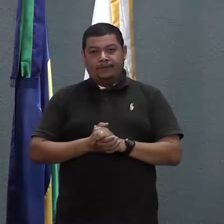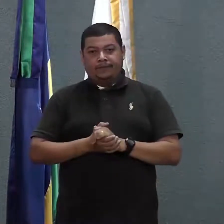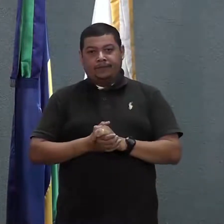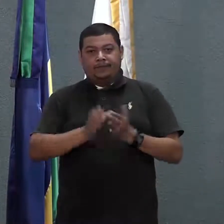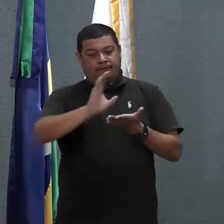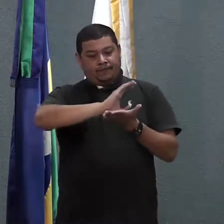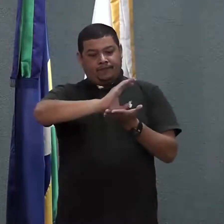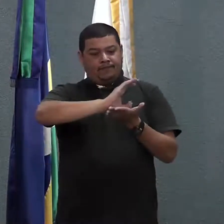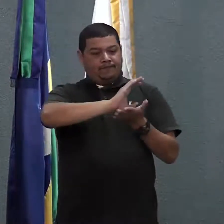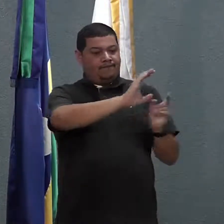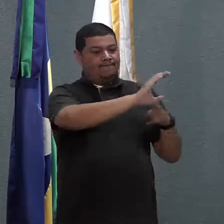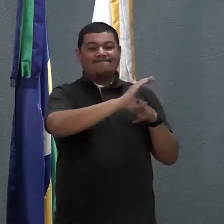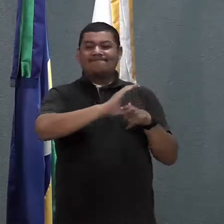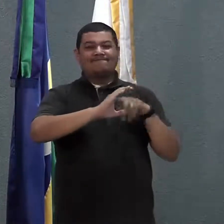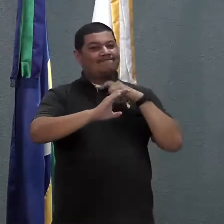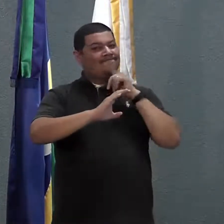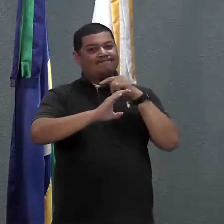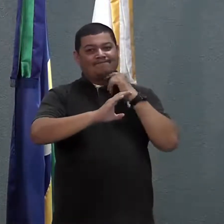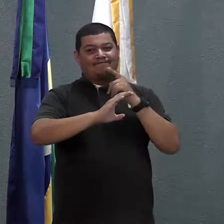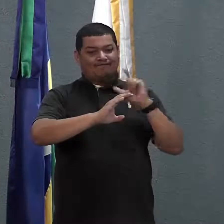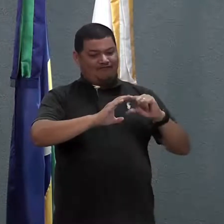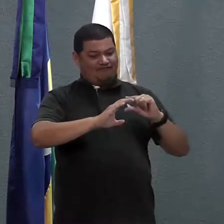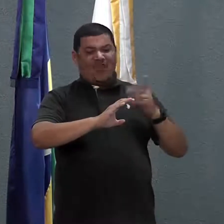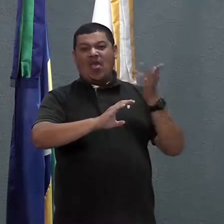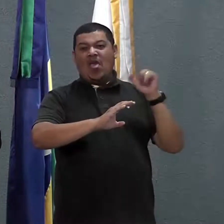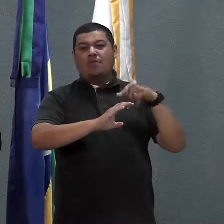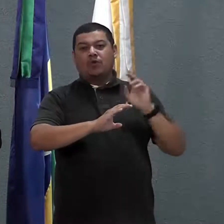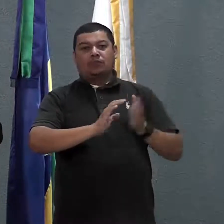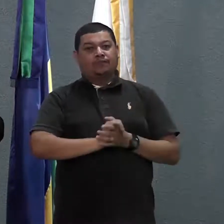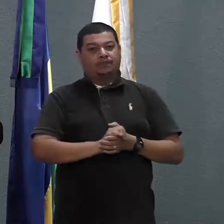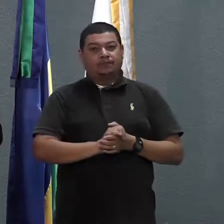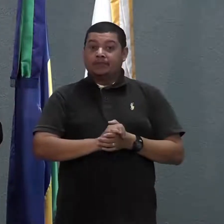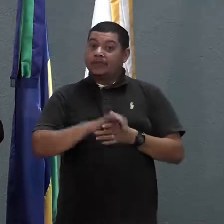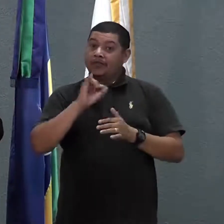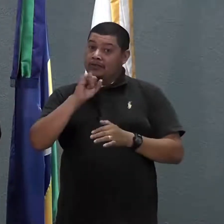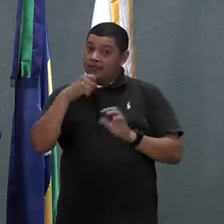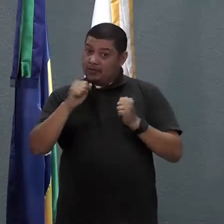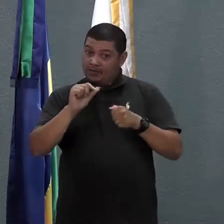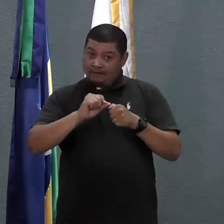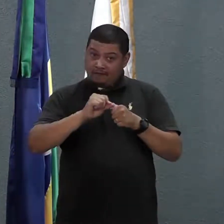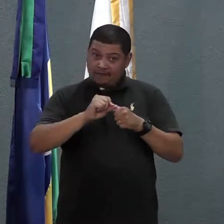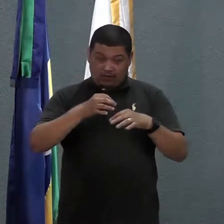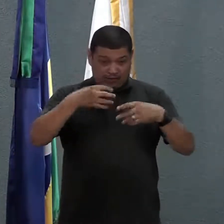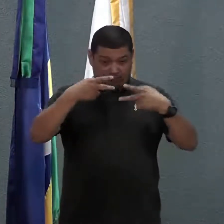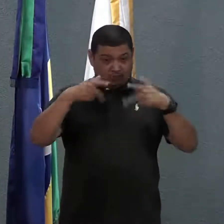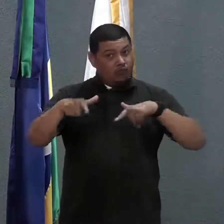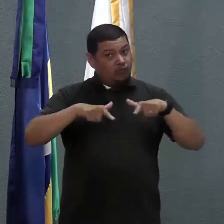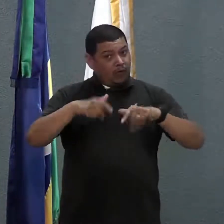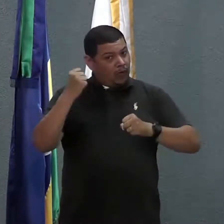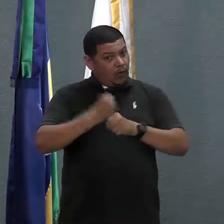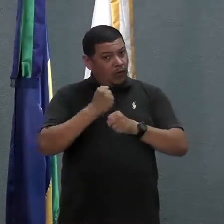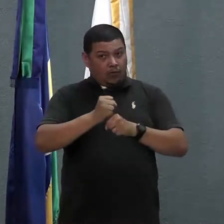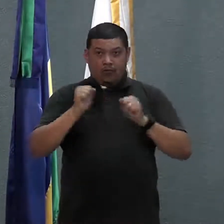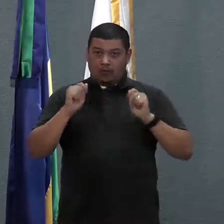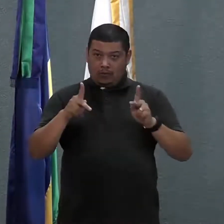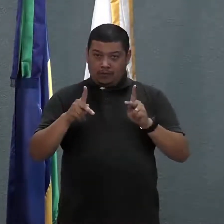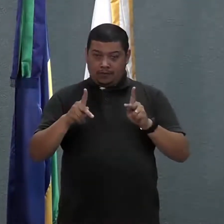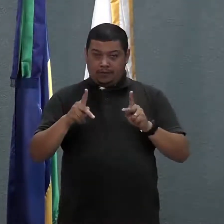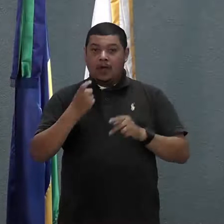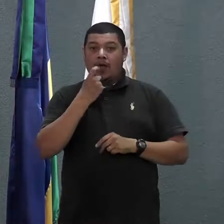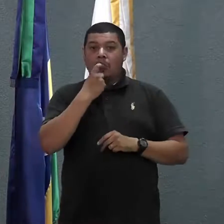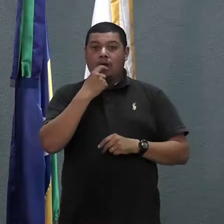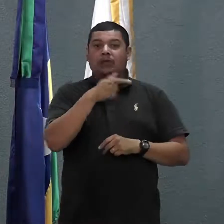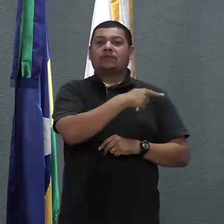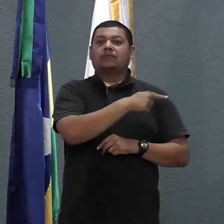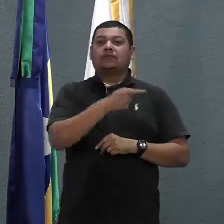recurso não será suficiente. Se quiser fazer uma coisa decente. Estarei indo semana que vem